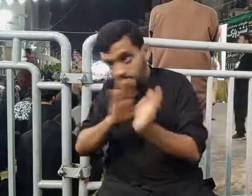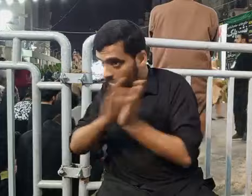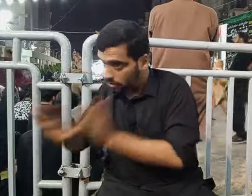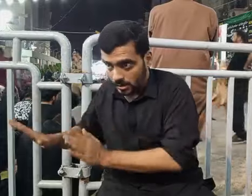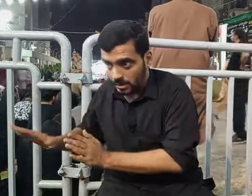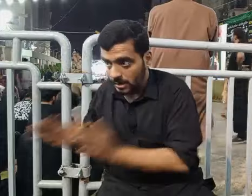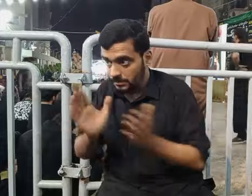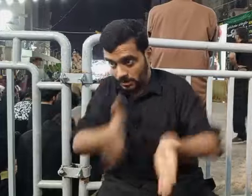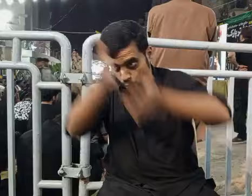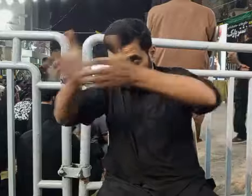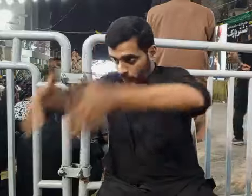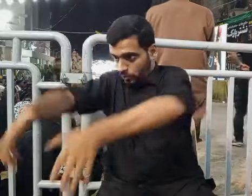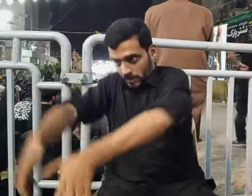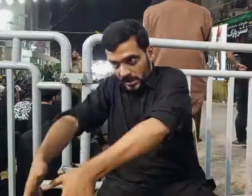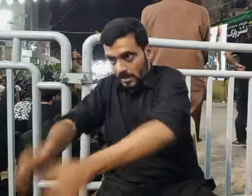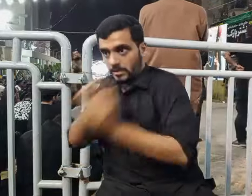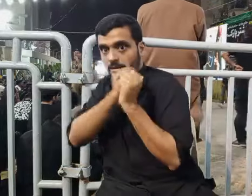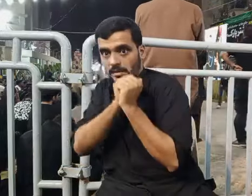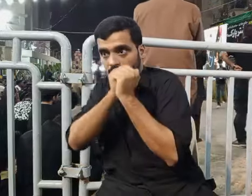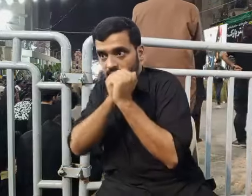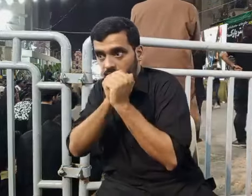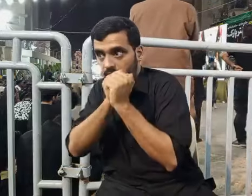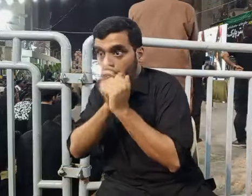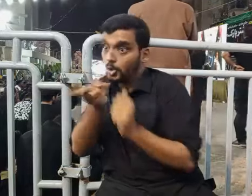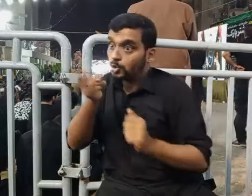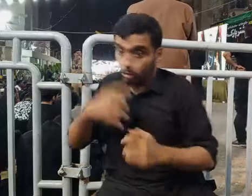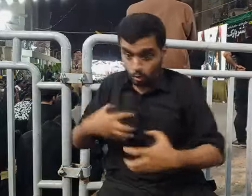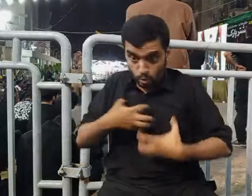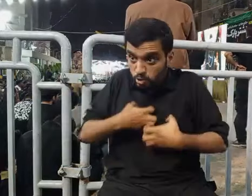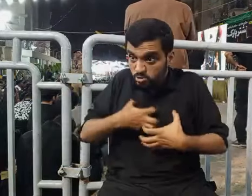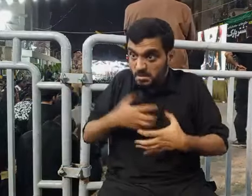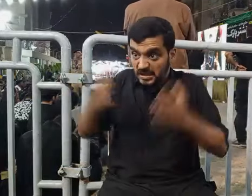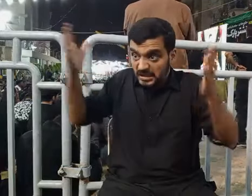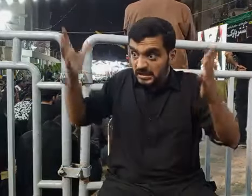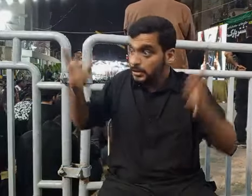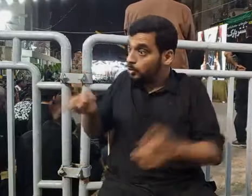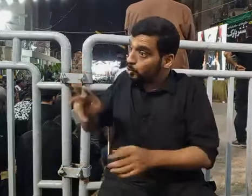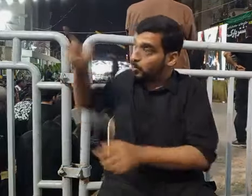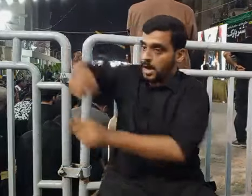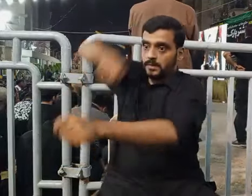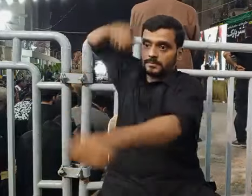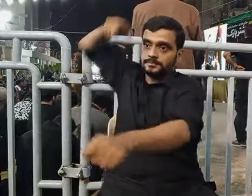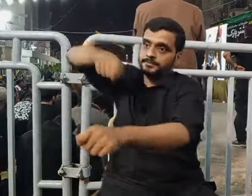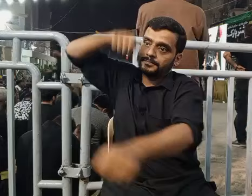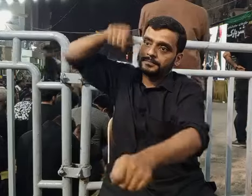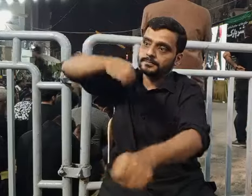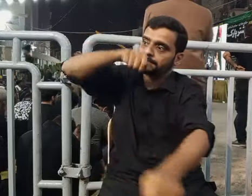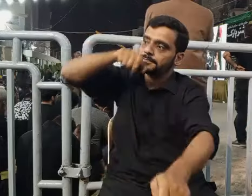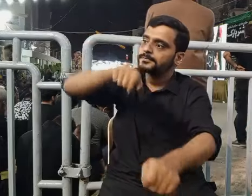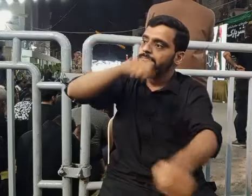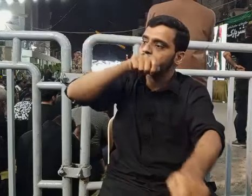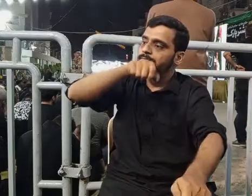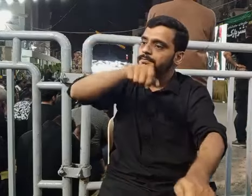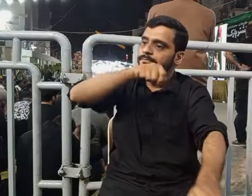حسن کے کلیجے کے ٹکڑے ہوئے ویسے ہی قاسم کی ماما لاش دیکھو، کربلا ہر فضیلت میں حسن اور حسین شریف ہیں، سارے ایک ساتھ شریف، دونوں ایک